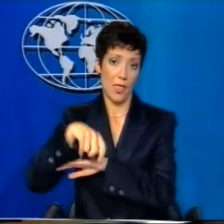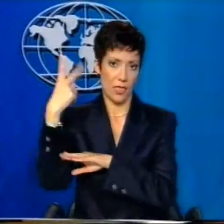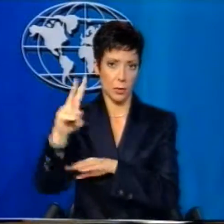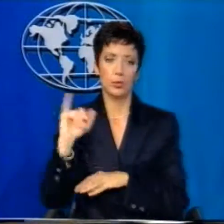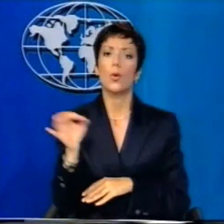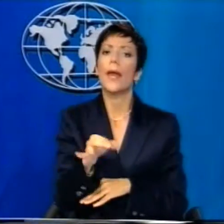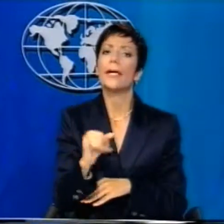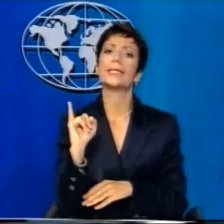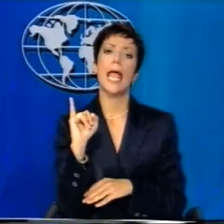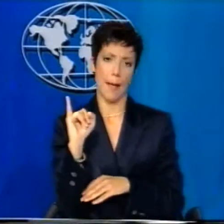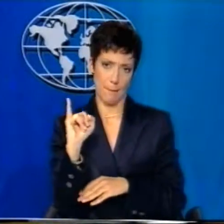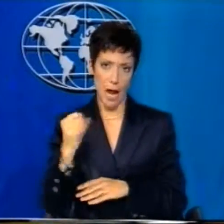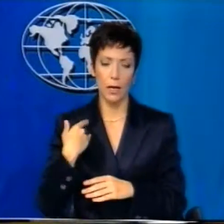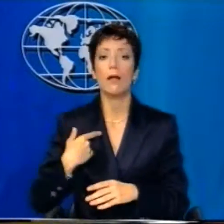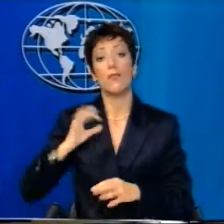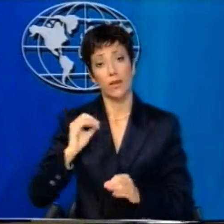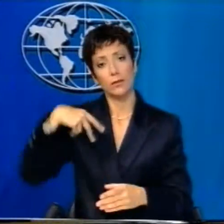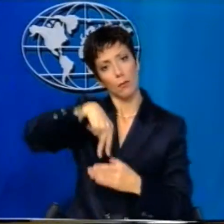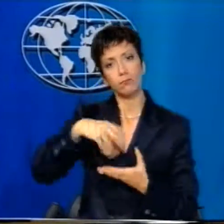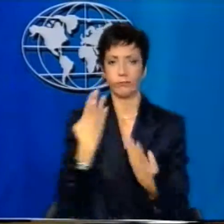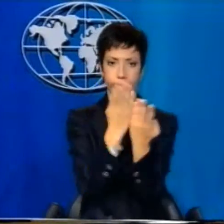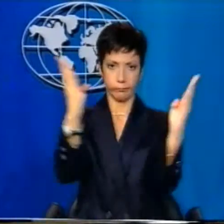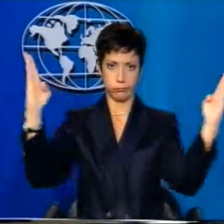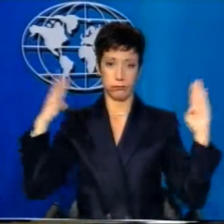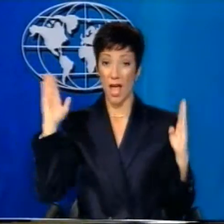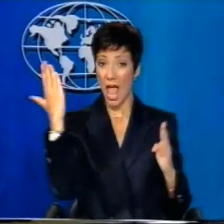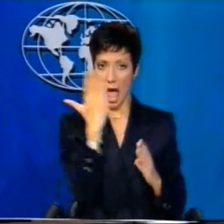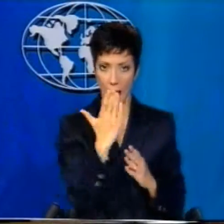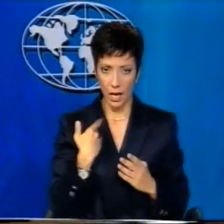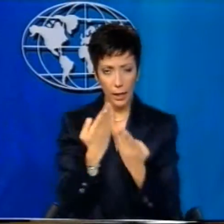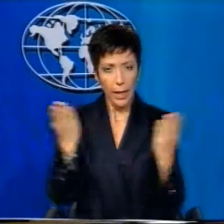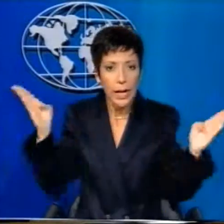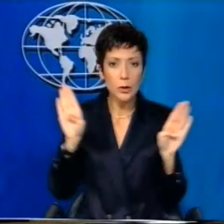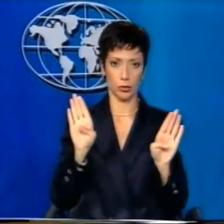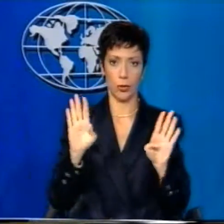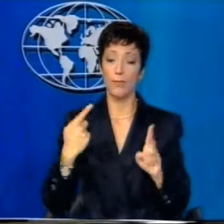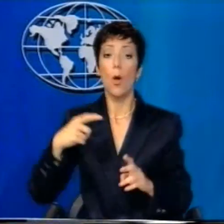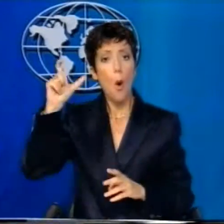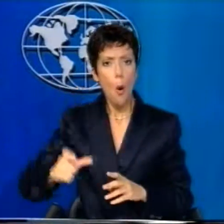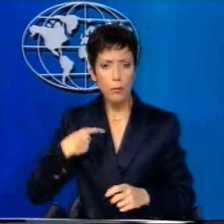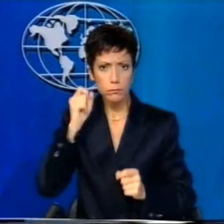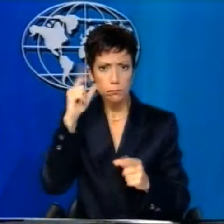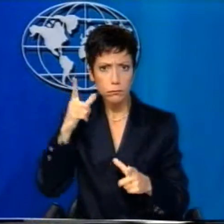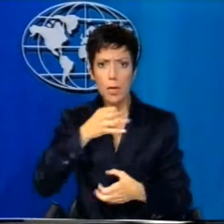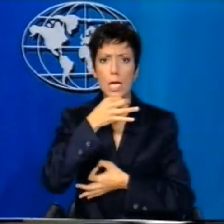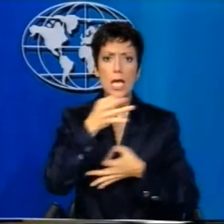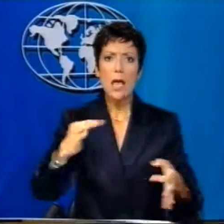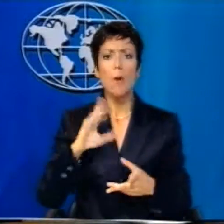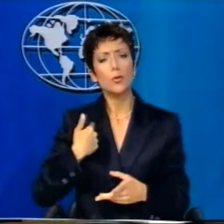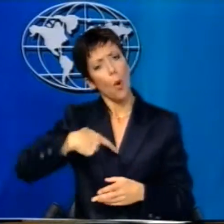αίσθηση, δηλώνοντας πρόθυμος να συνεργαστεί με την Τουρκία για να επιληθεί το κουρδικό ζήτημα, ενώ κατηγόρησε